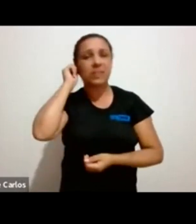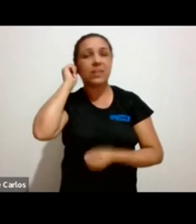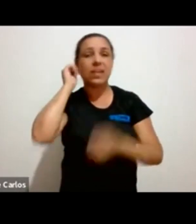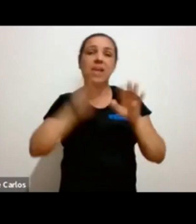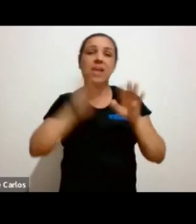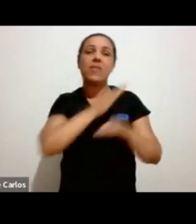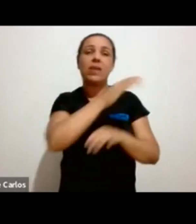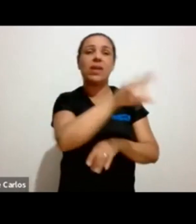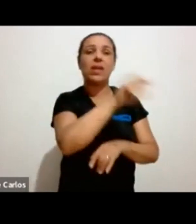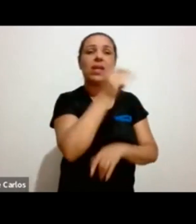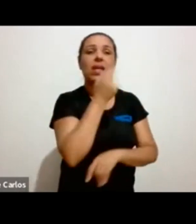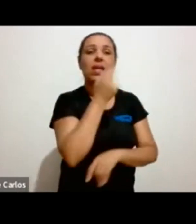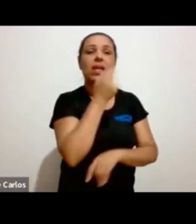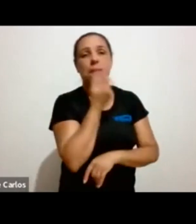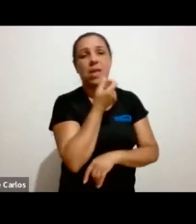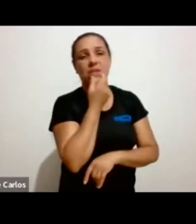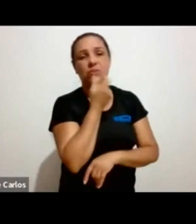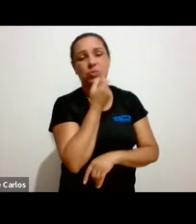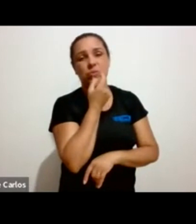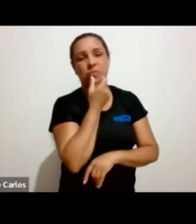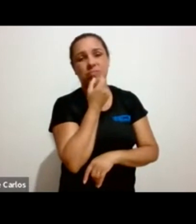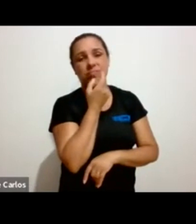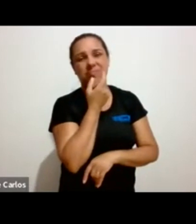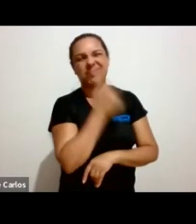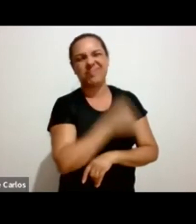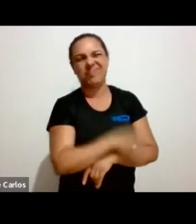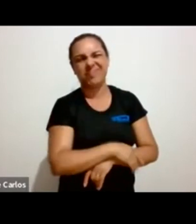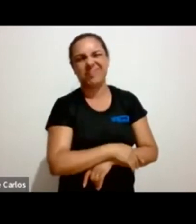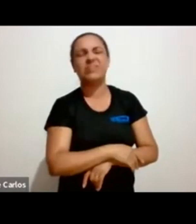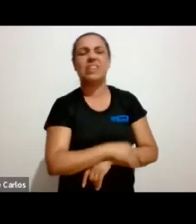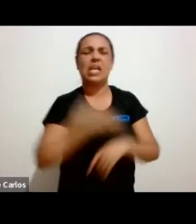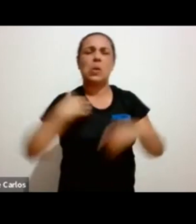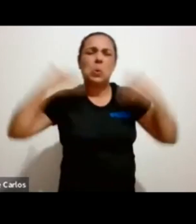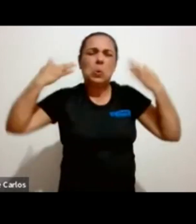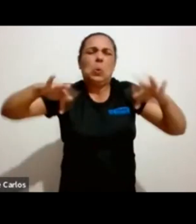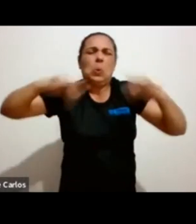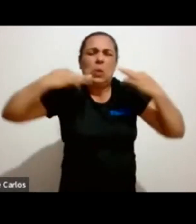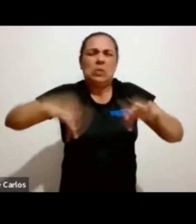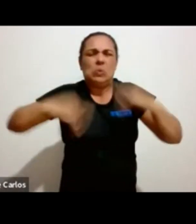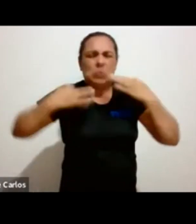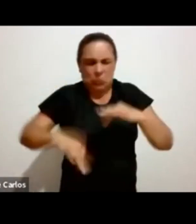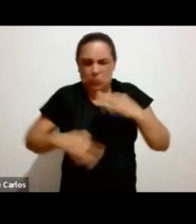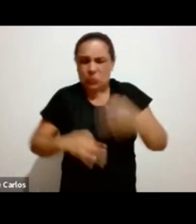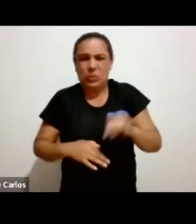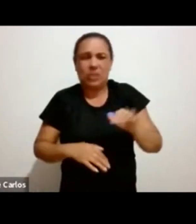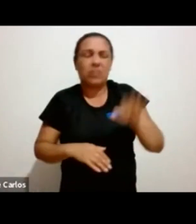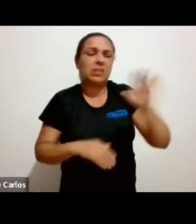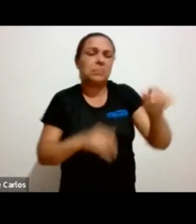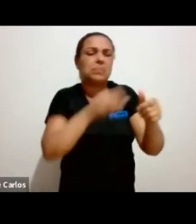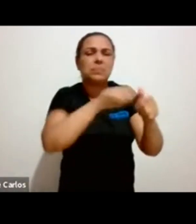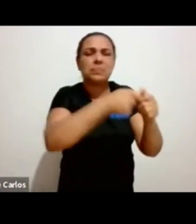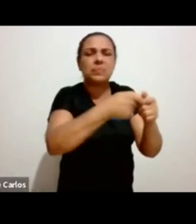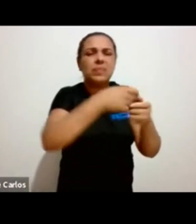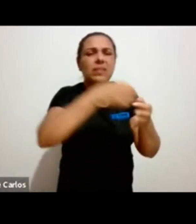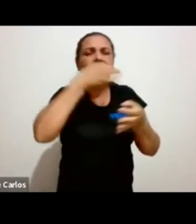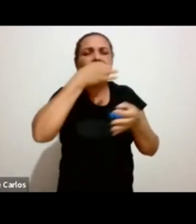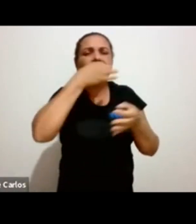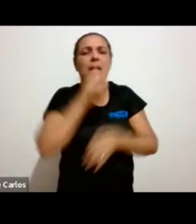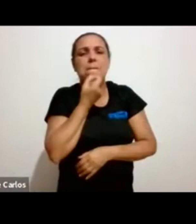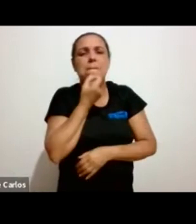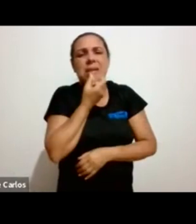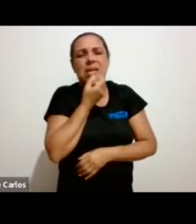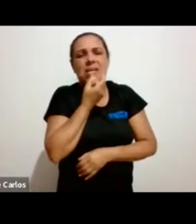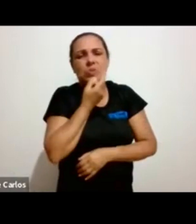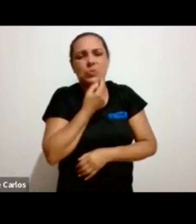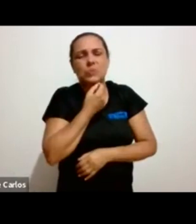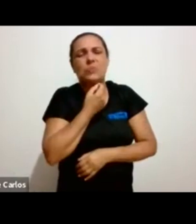a sua dor, ele amortece também os movimentos peristálticos do seu intestino. E aquele movimento que você